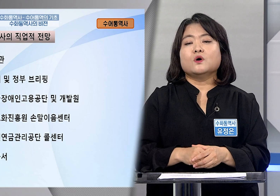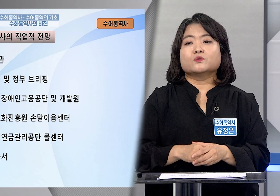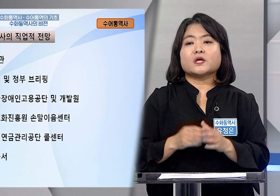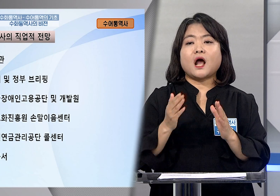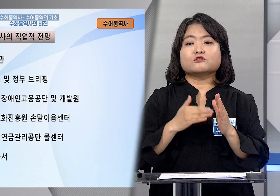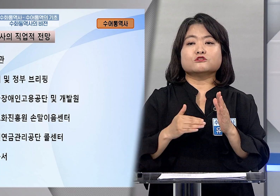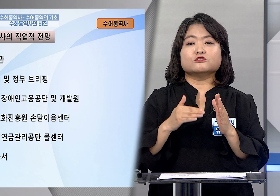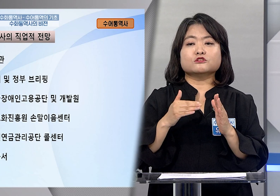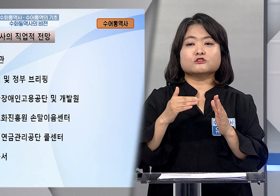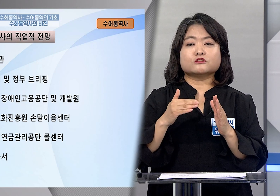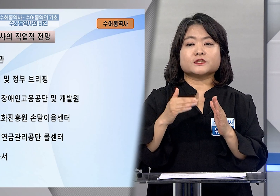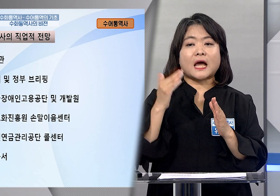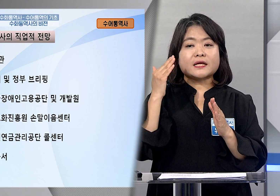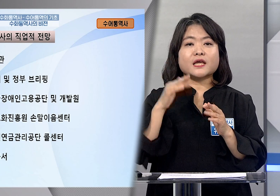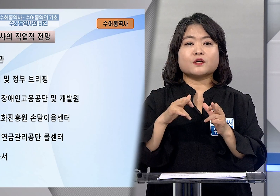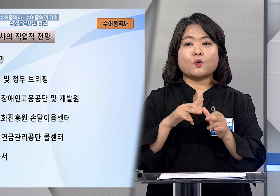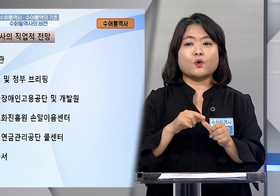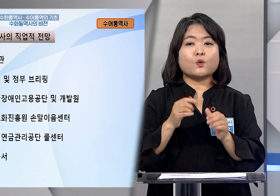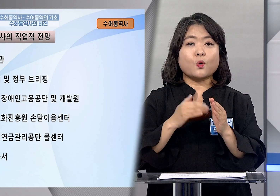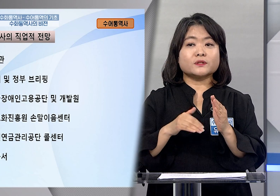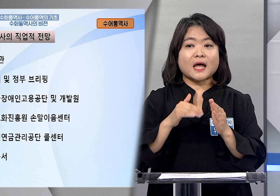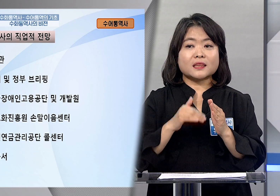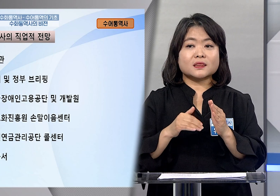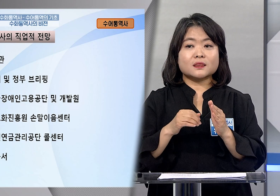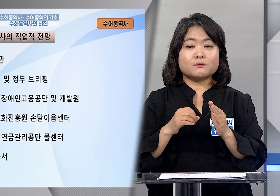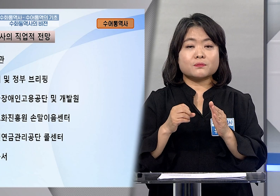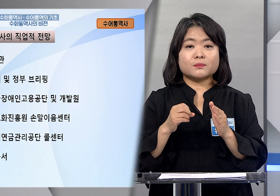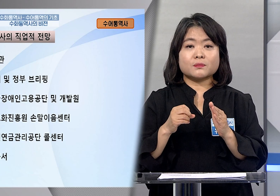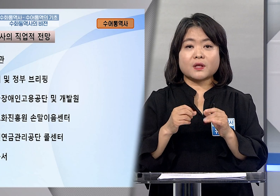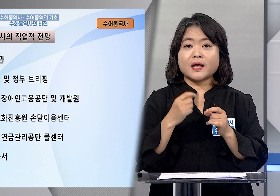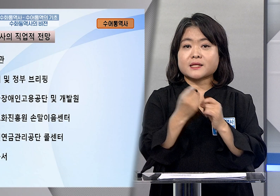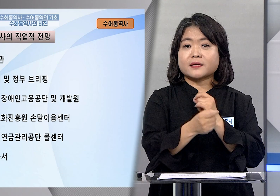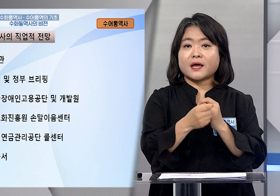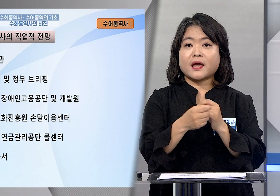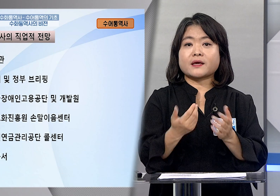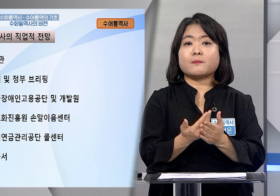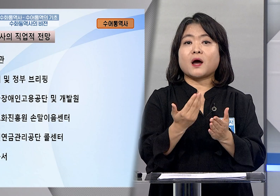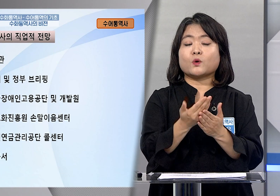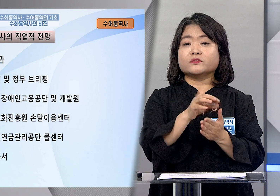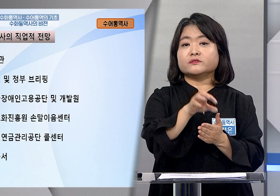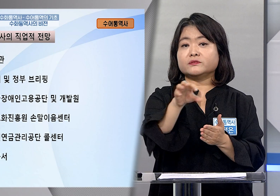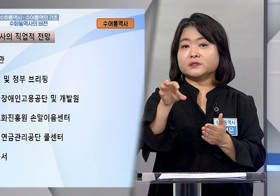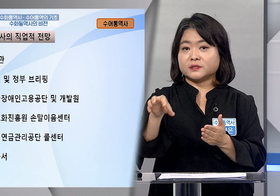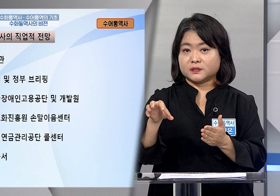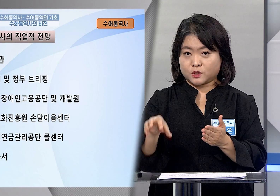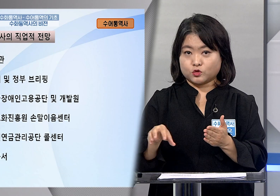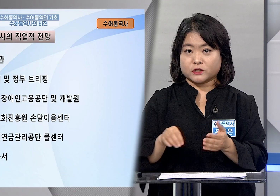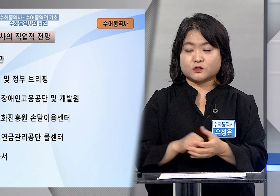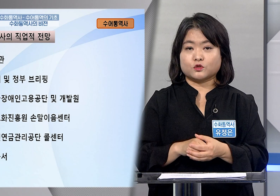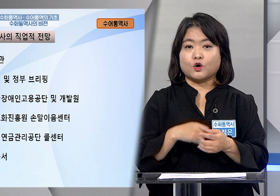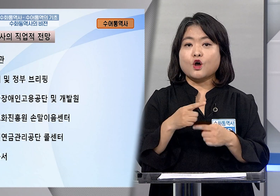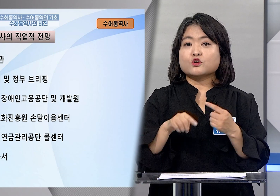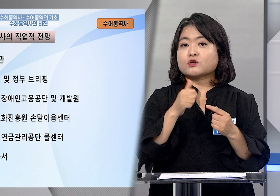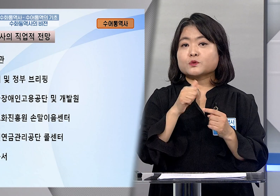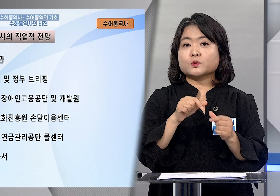우리 한국장애인 고용공단의 산하의 개발원들 전국에서도